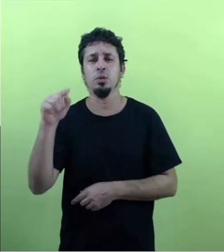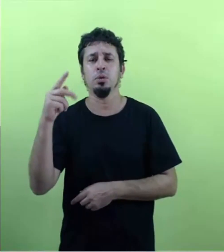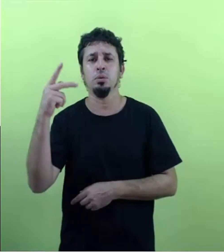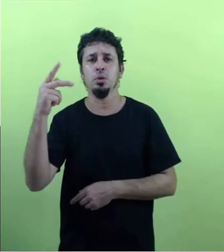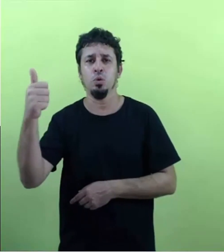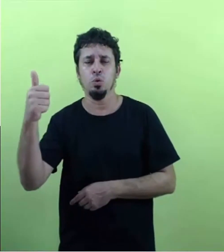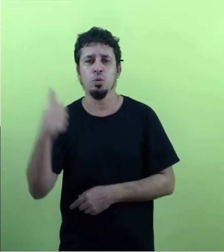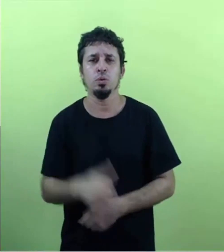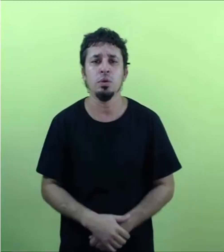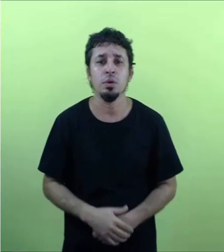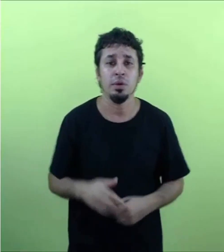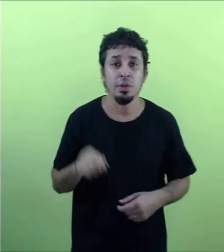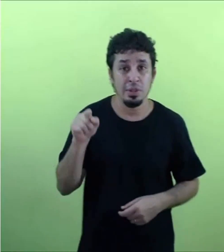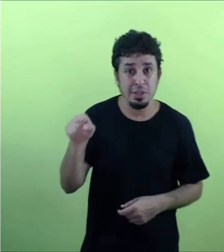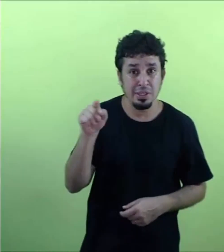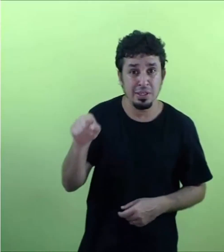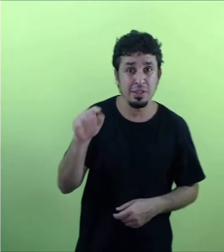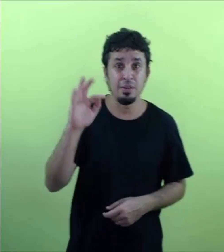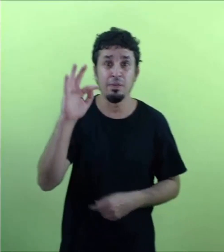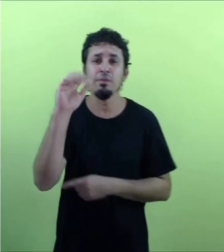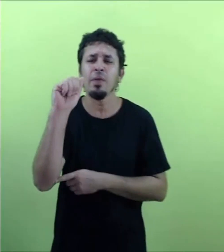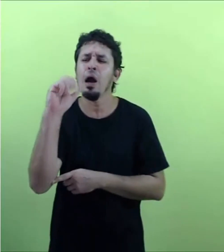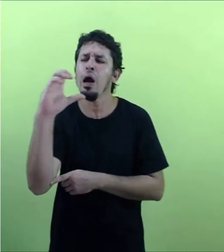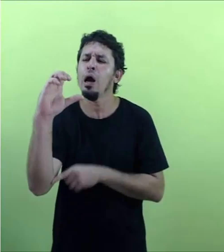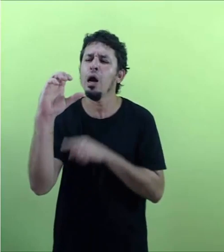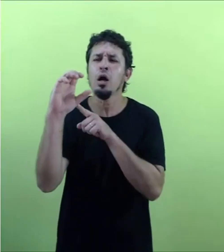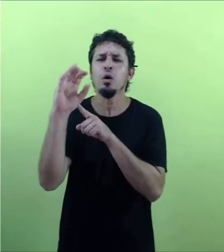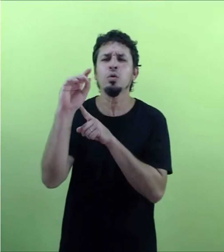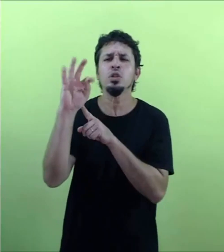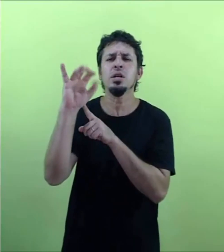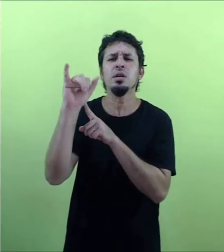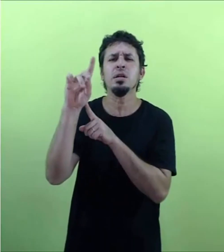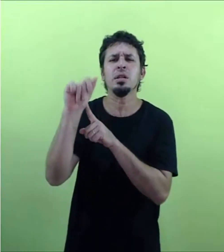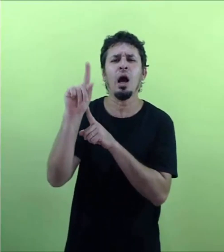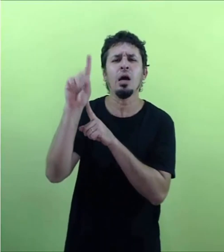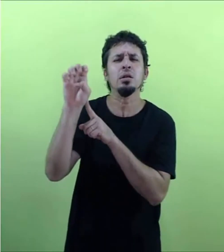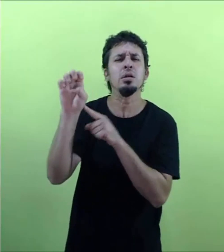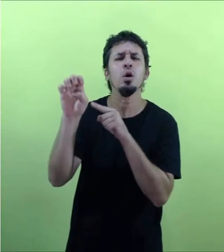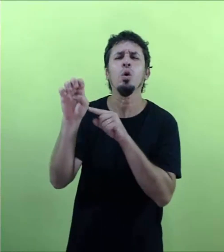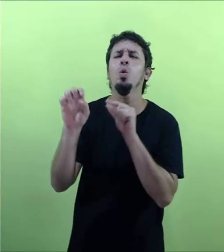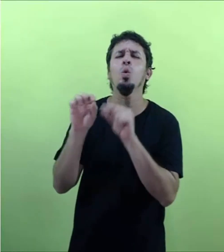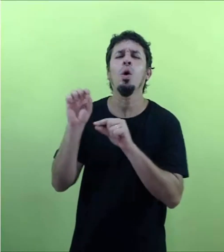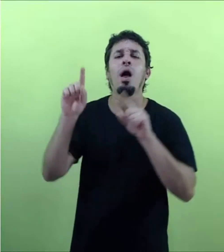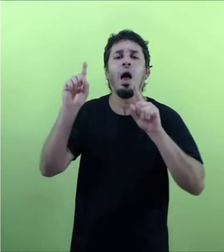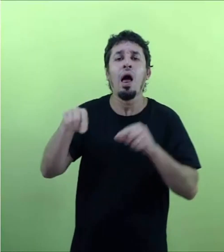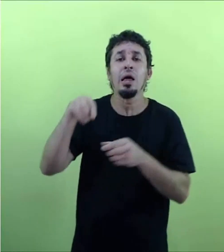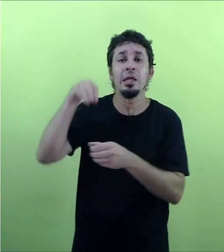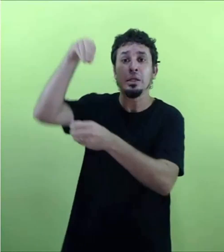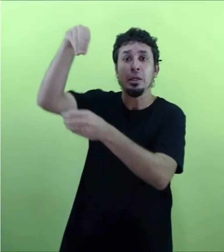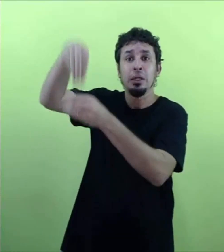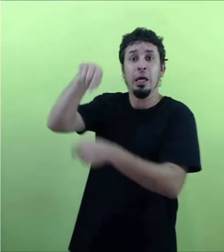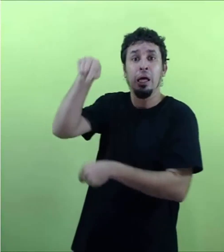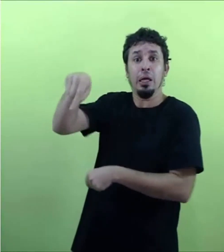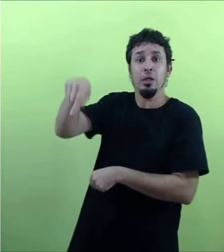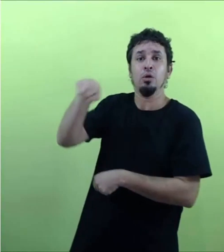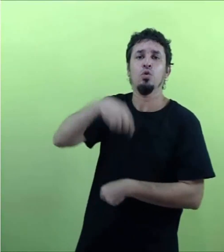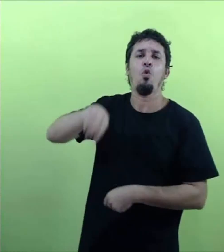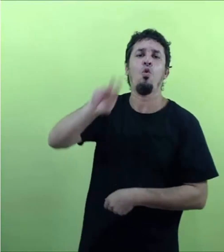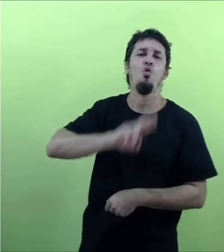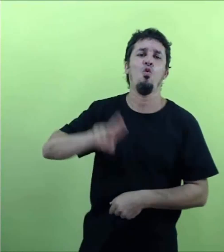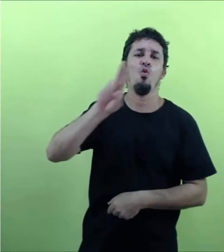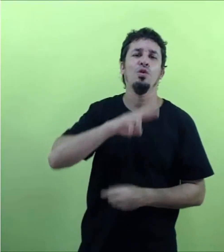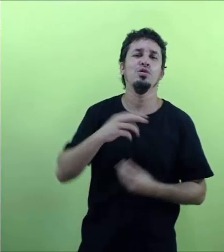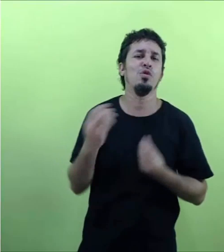1999, p. 1. Então é nessa facticidade, este estar ai, que usamos como